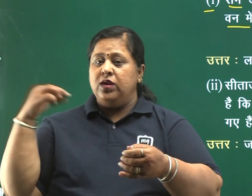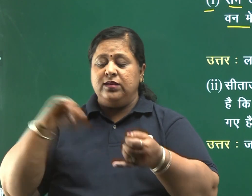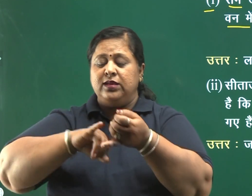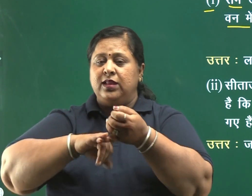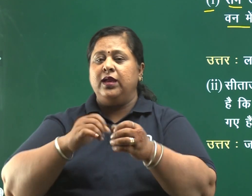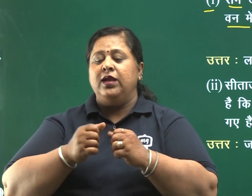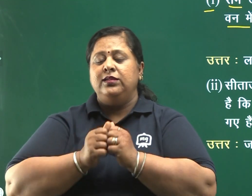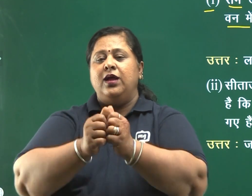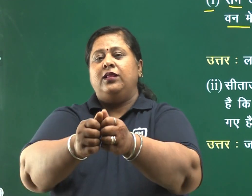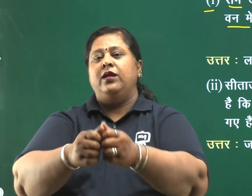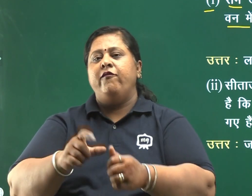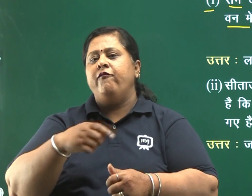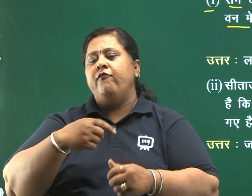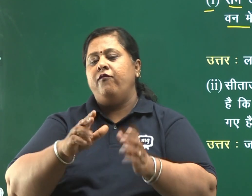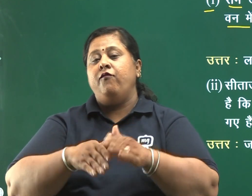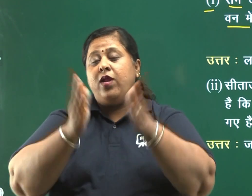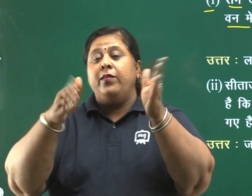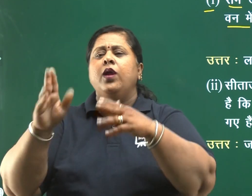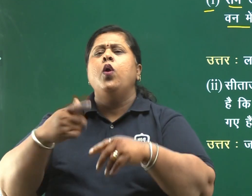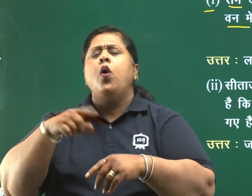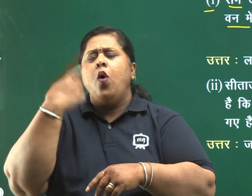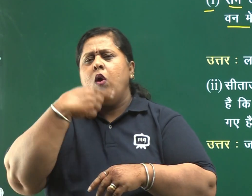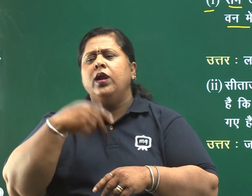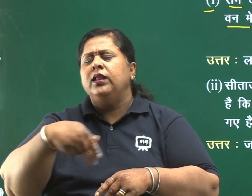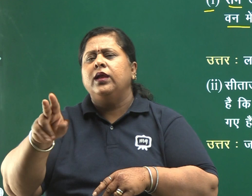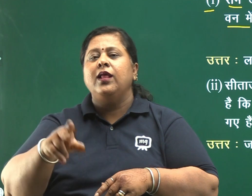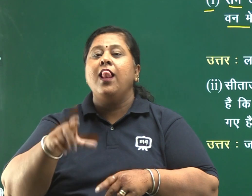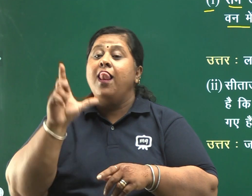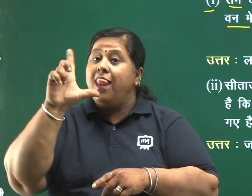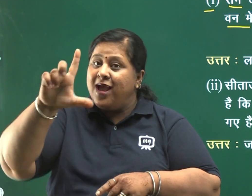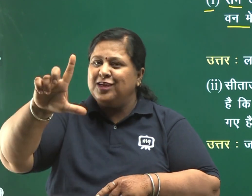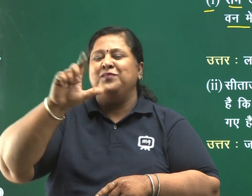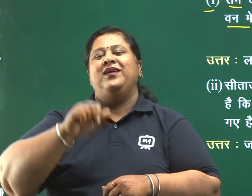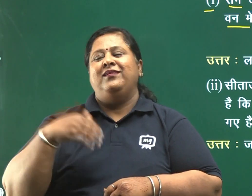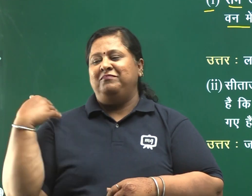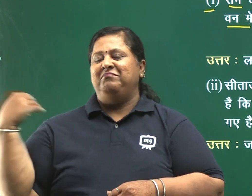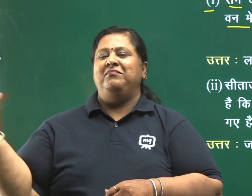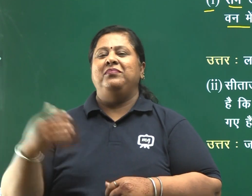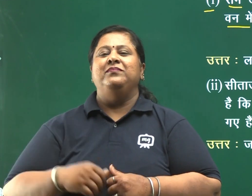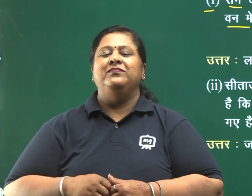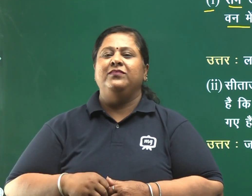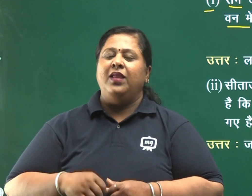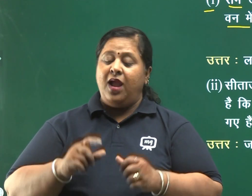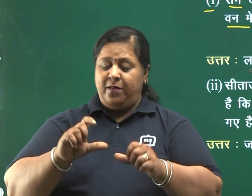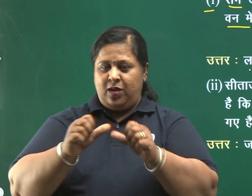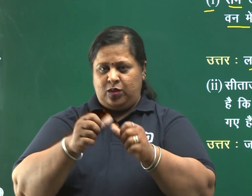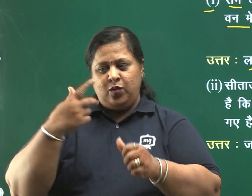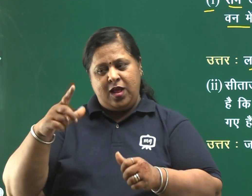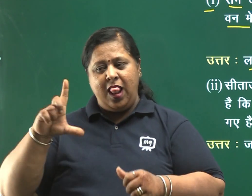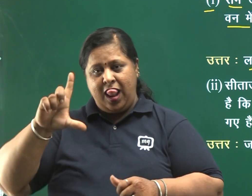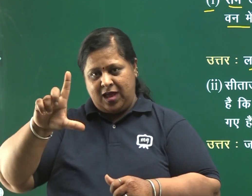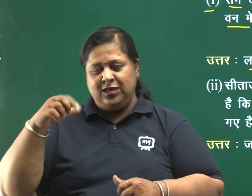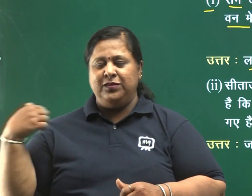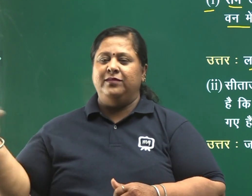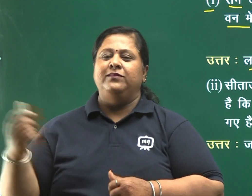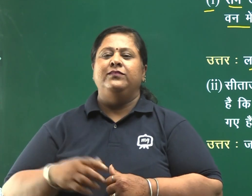साथ वन में कौन गए थे? लक्ष्मण। तो हमारा उत्तर होगा लक्ष्मण।